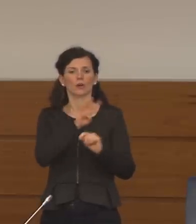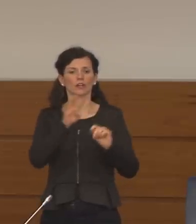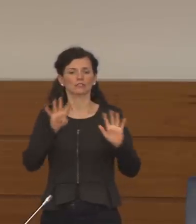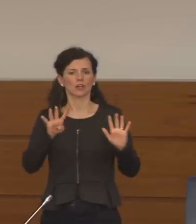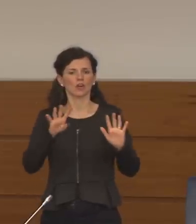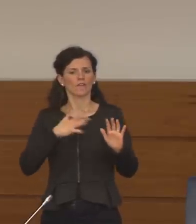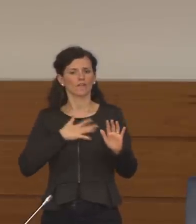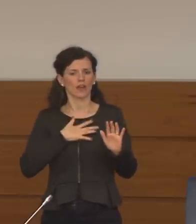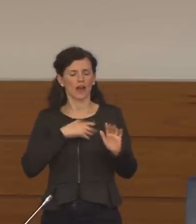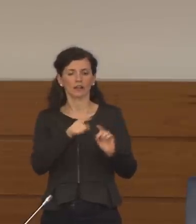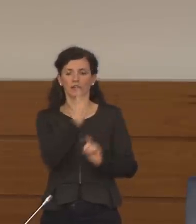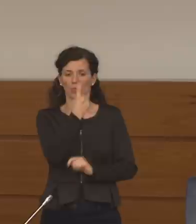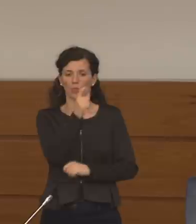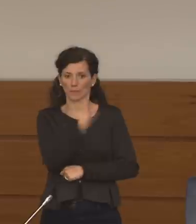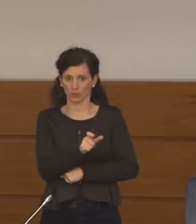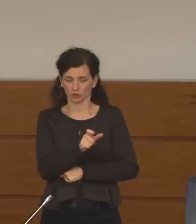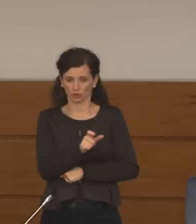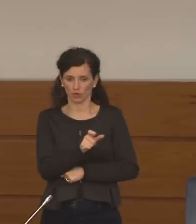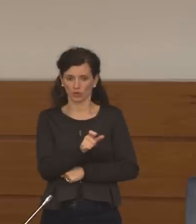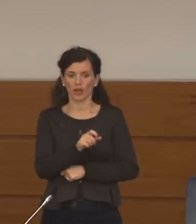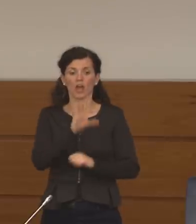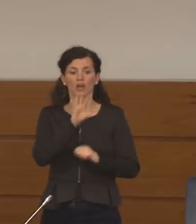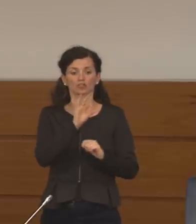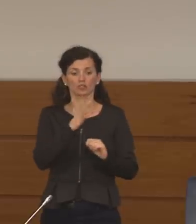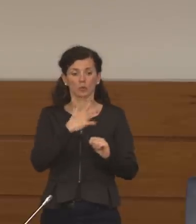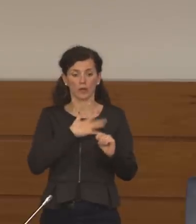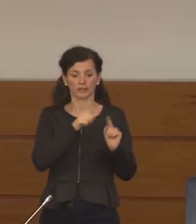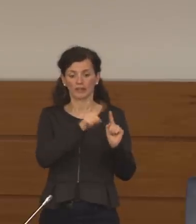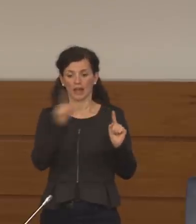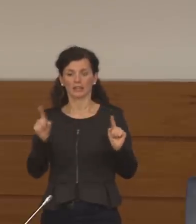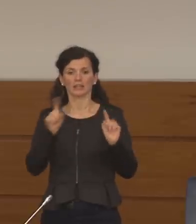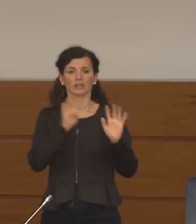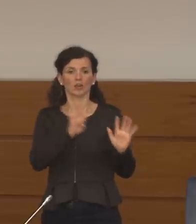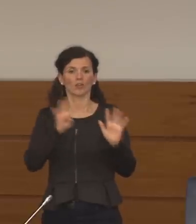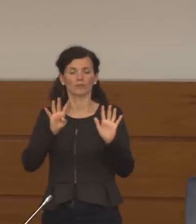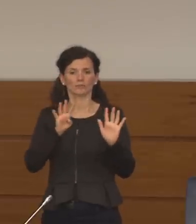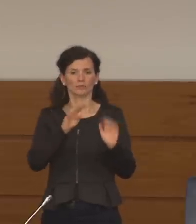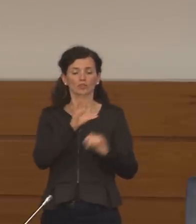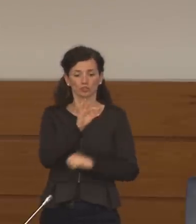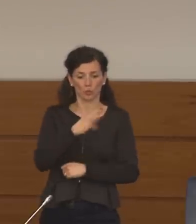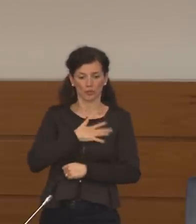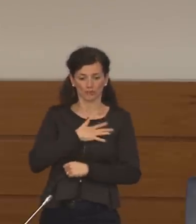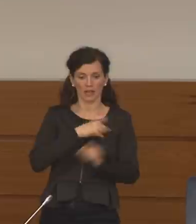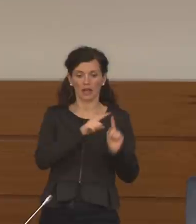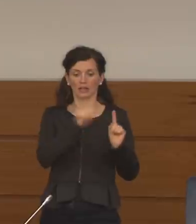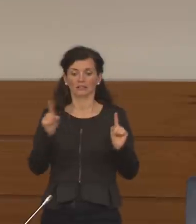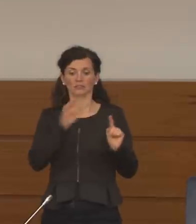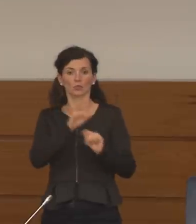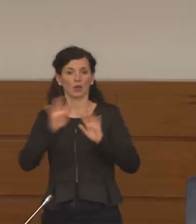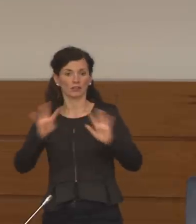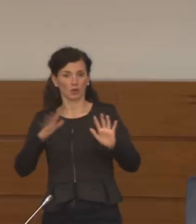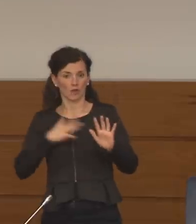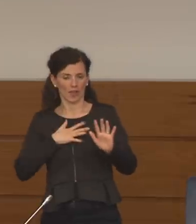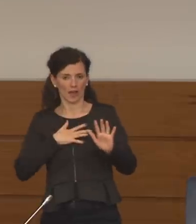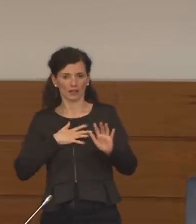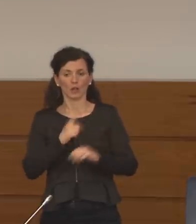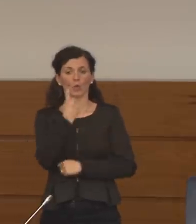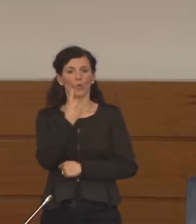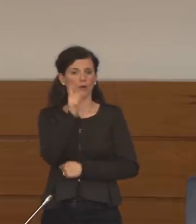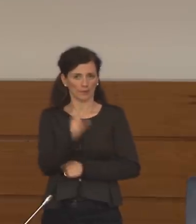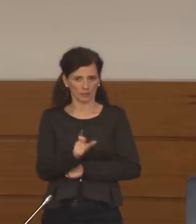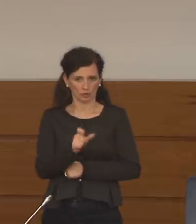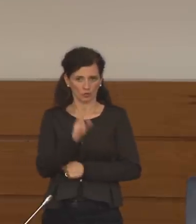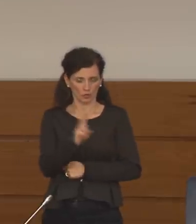una unità una persona 50 99 al 50 59 anni una